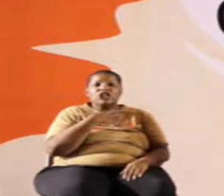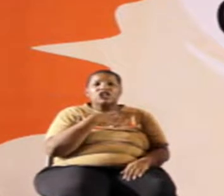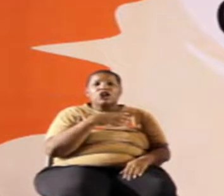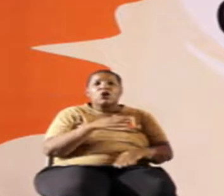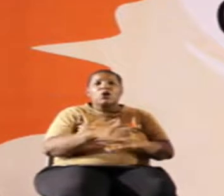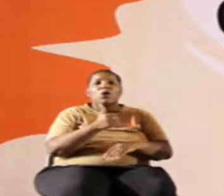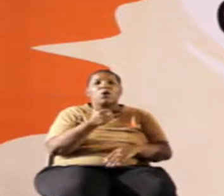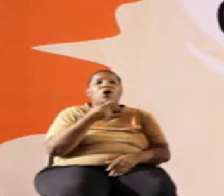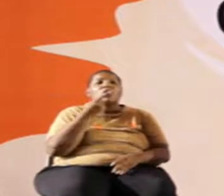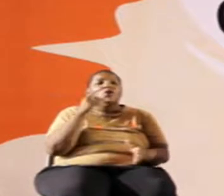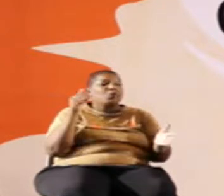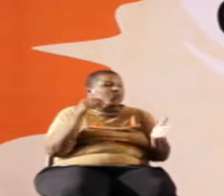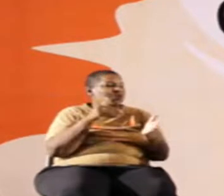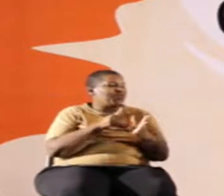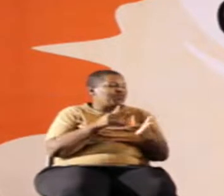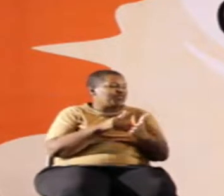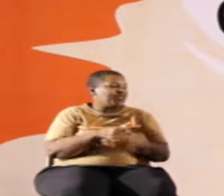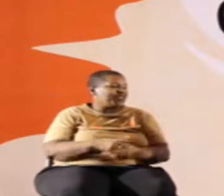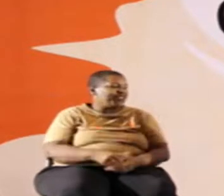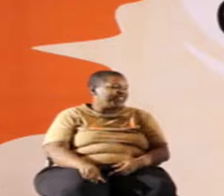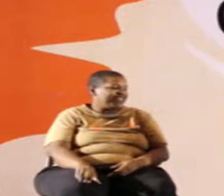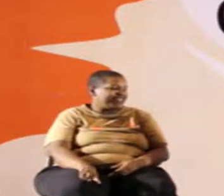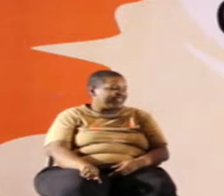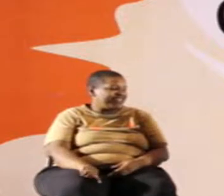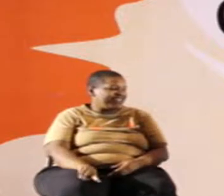eu vou deixar por último.